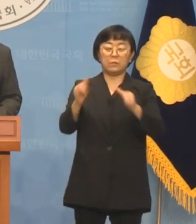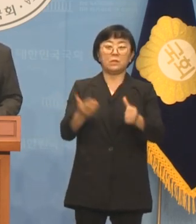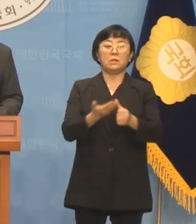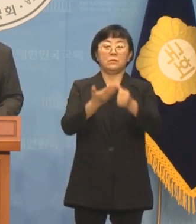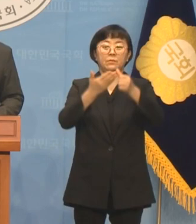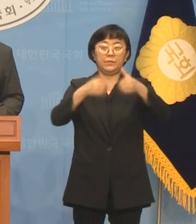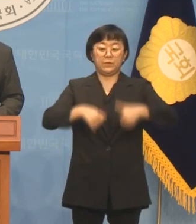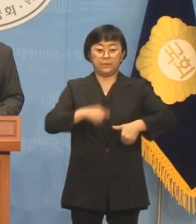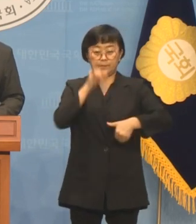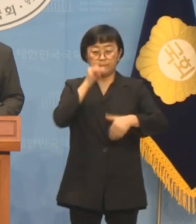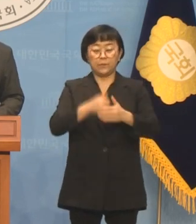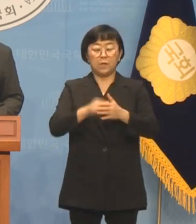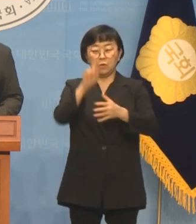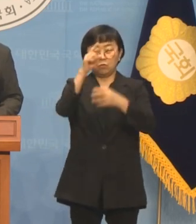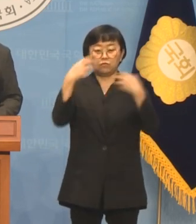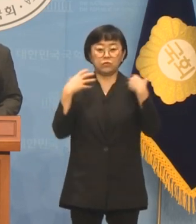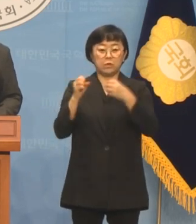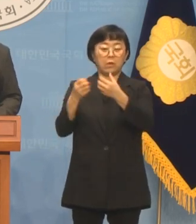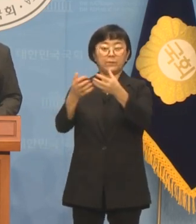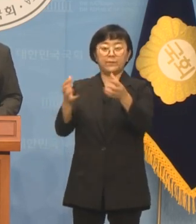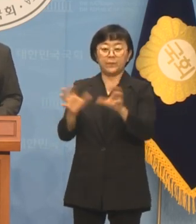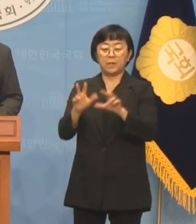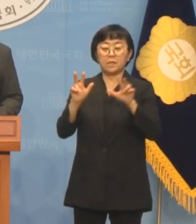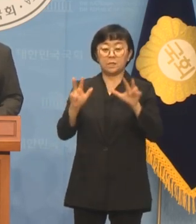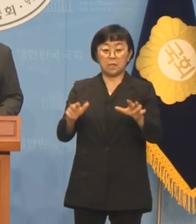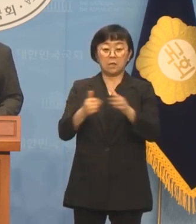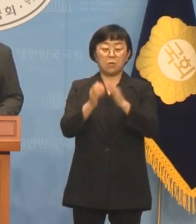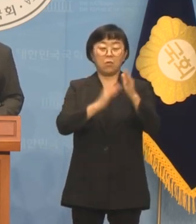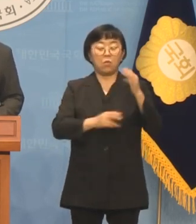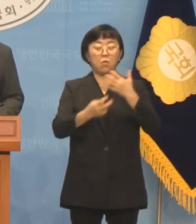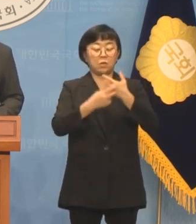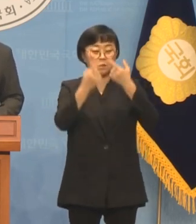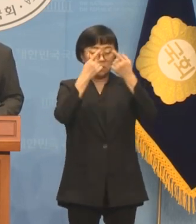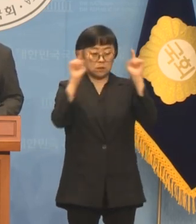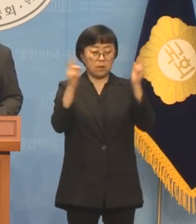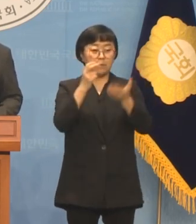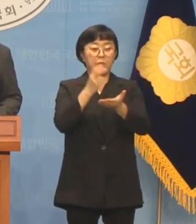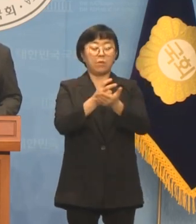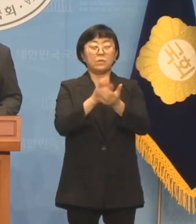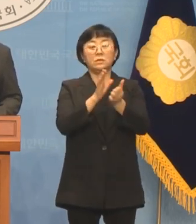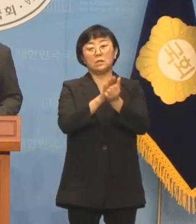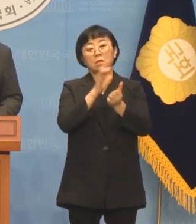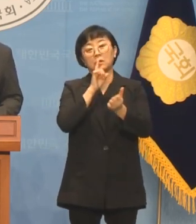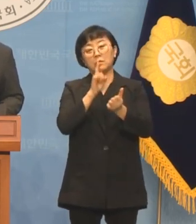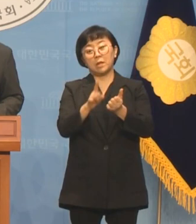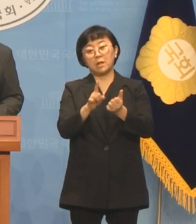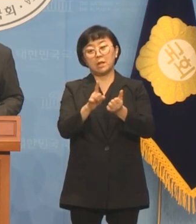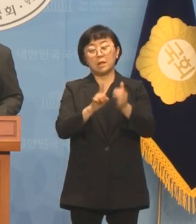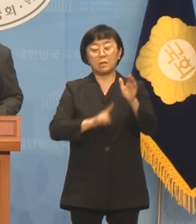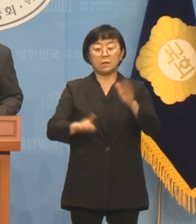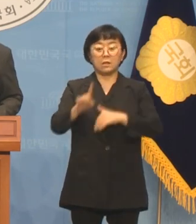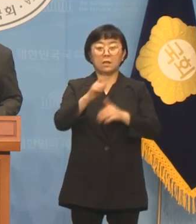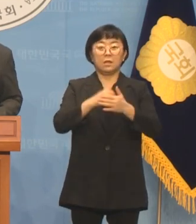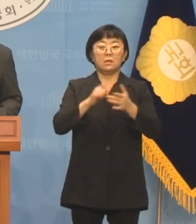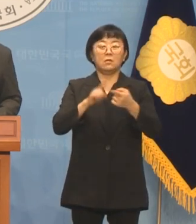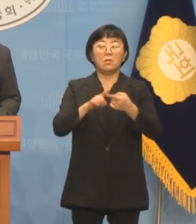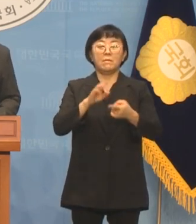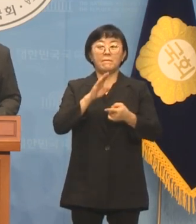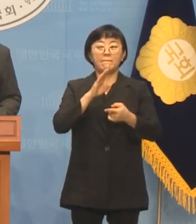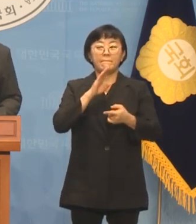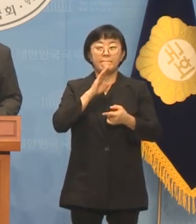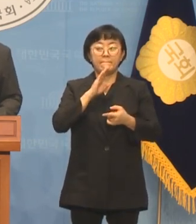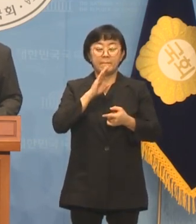합니다. 정부 여당이 이제 와서 공공의대 등에 대한 입법을 지원하겠다고 나선 것은 만시지탄일